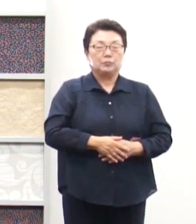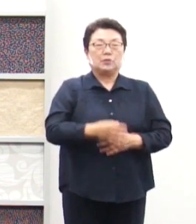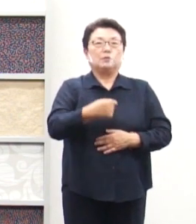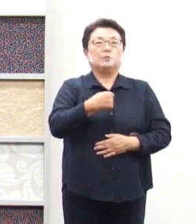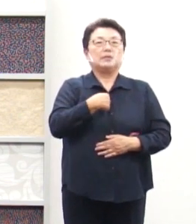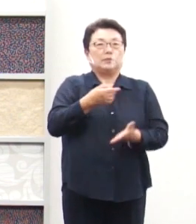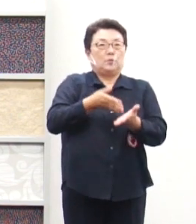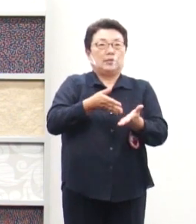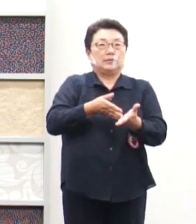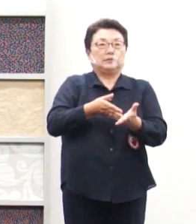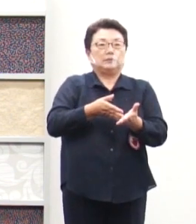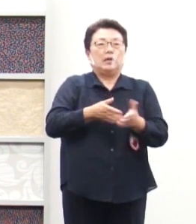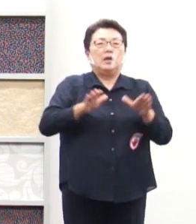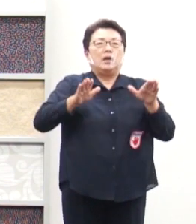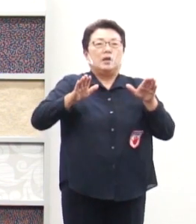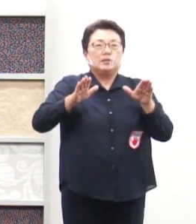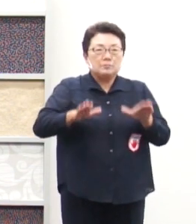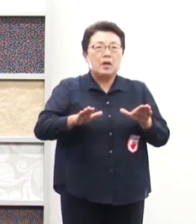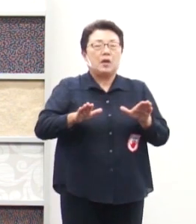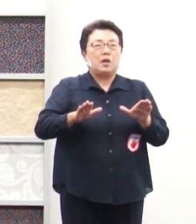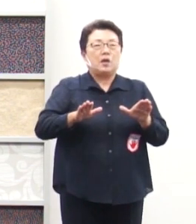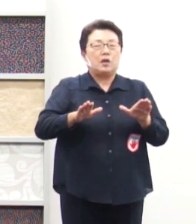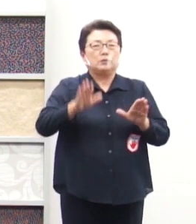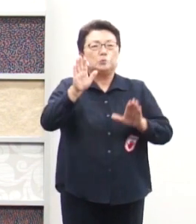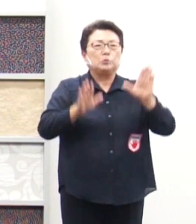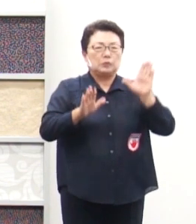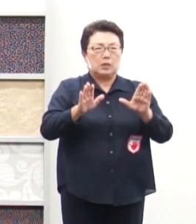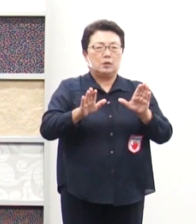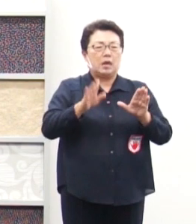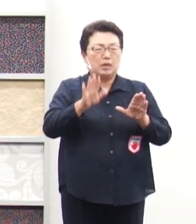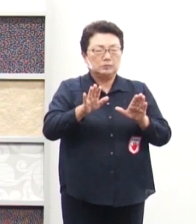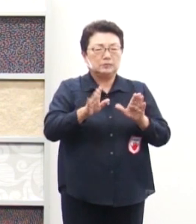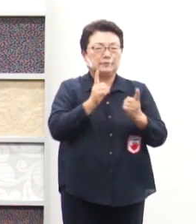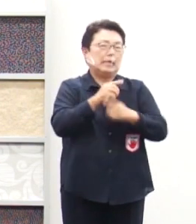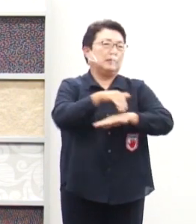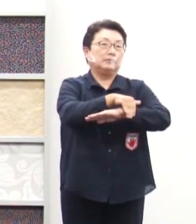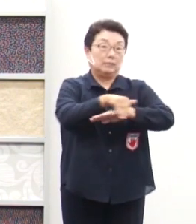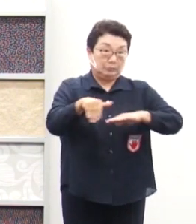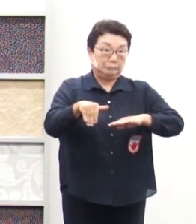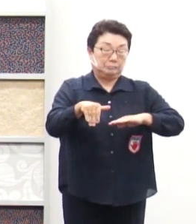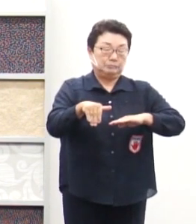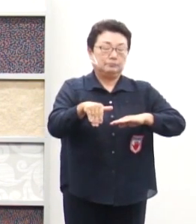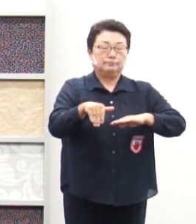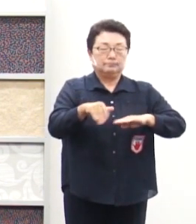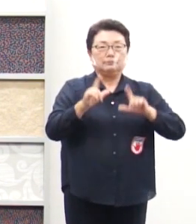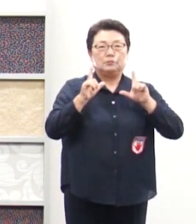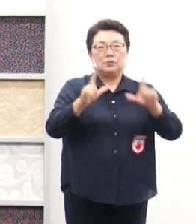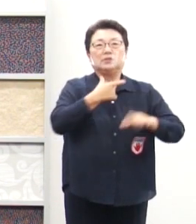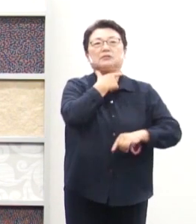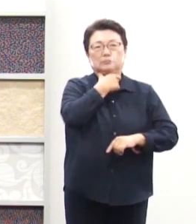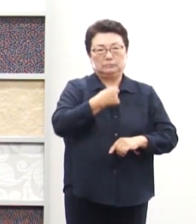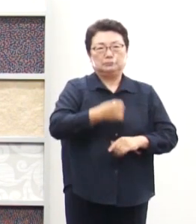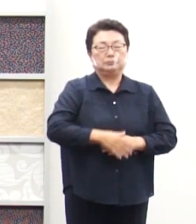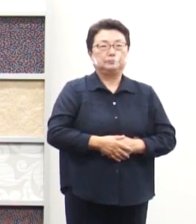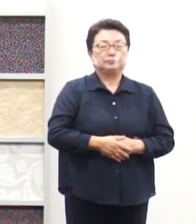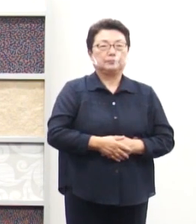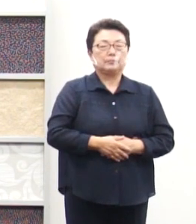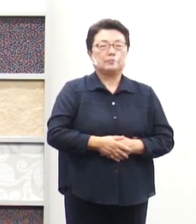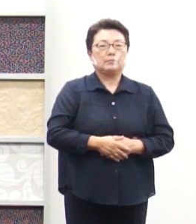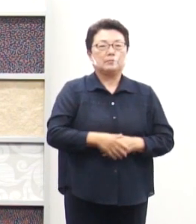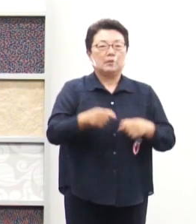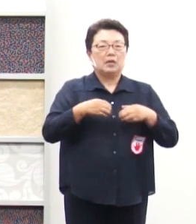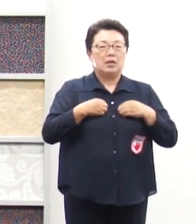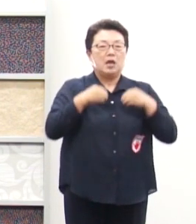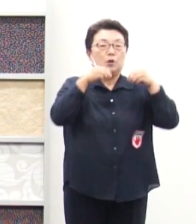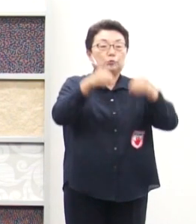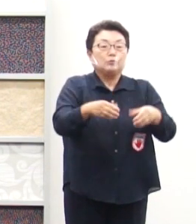私からはですね、現在の感染状況を踏まえました、対策につきまして、お話をさせていただきます。まずクラス